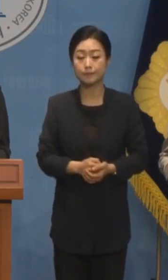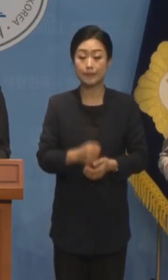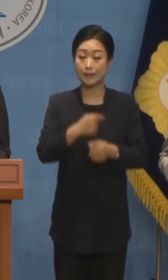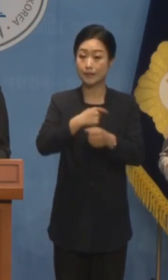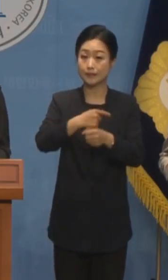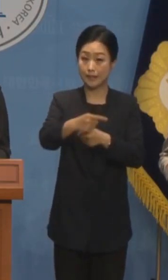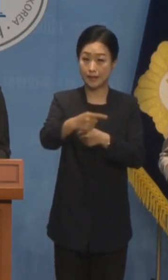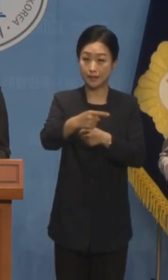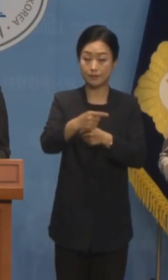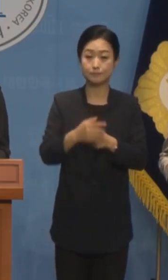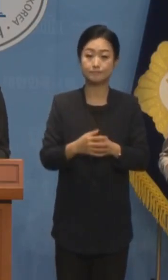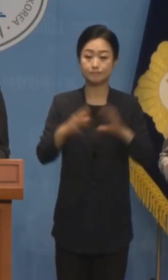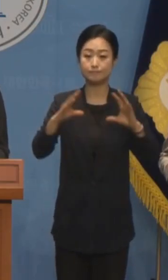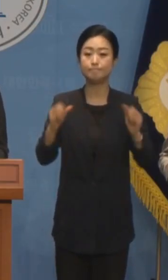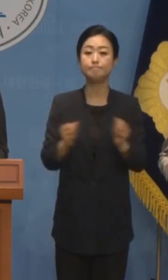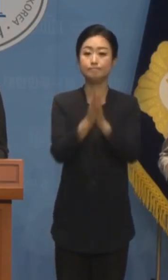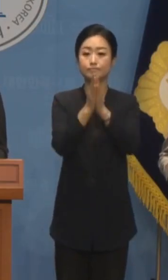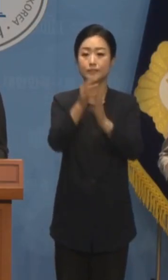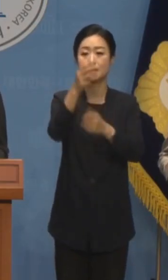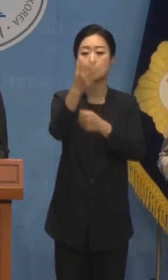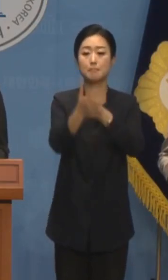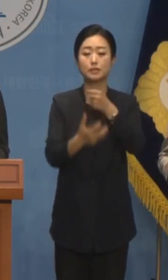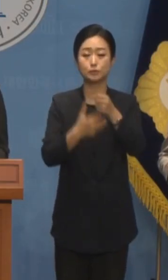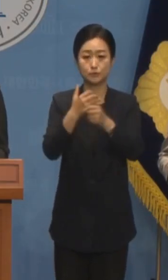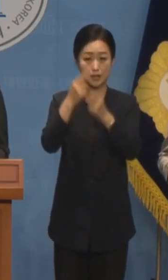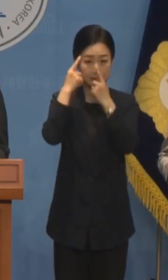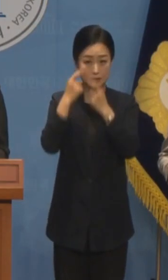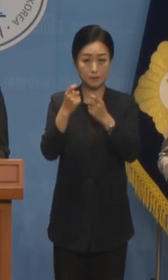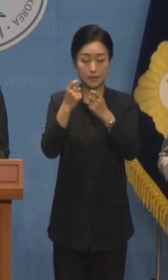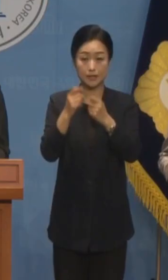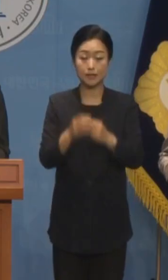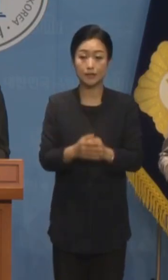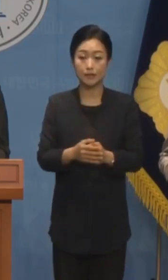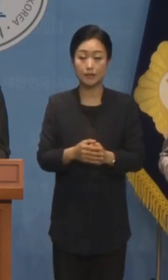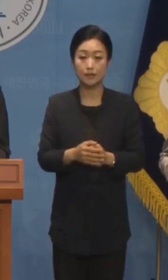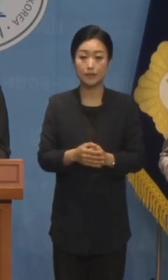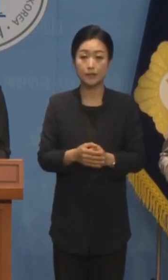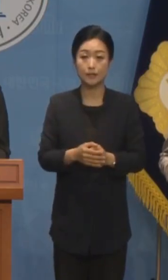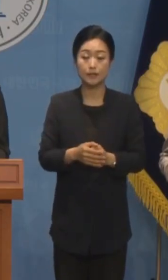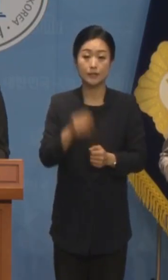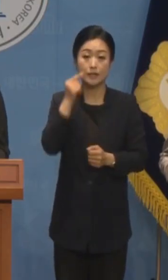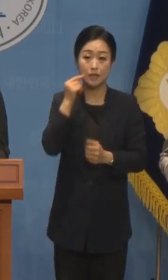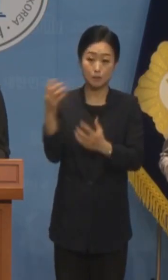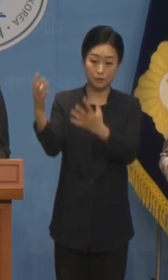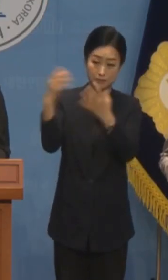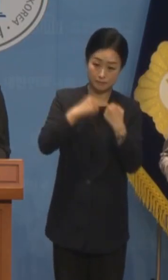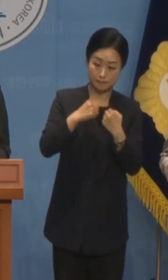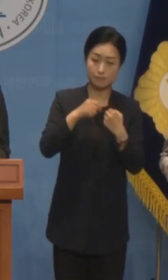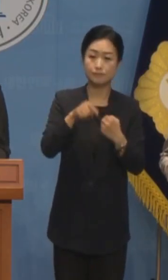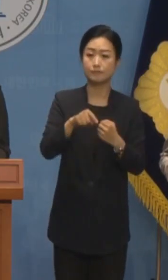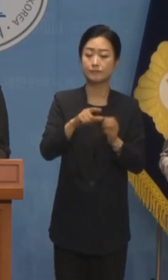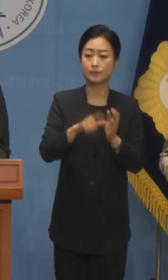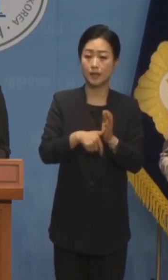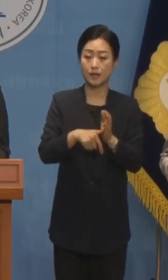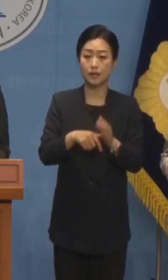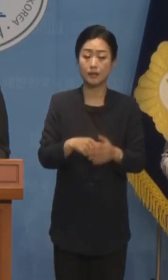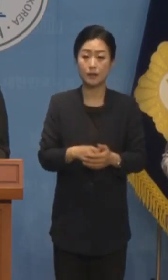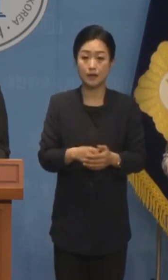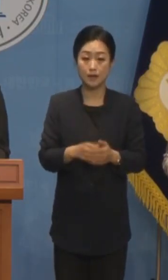내년 강복 80주년, 우리나라의 일본 군함이 침략 전쟁의 상징,